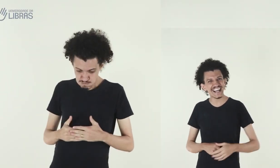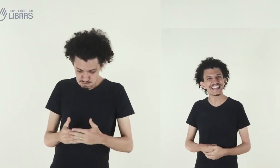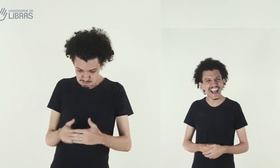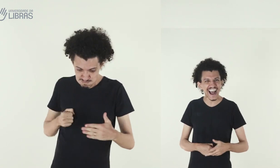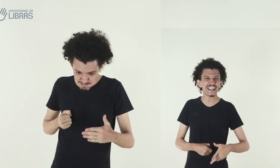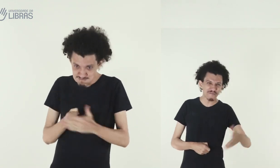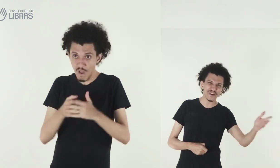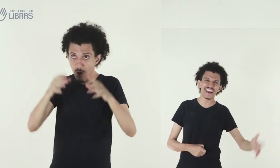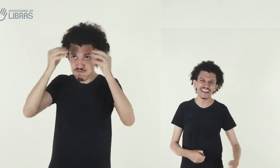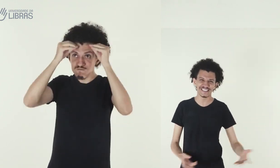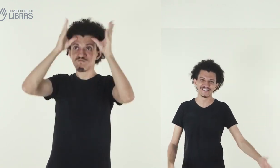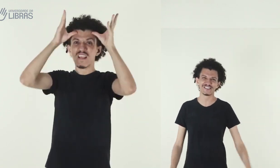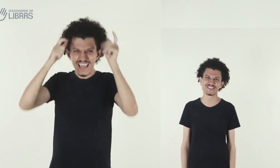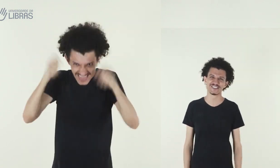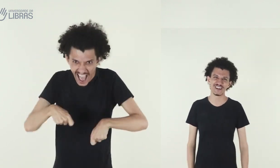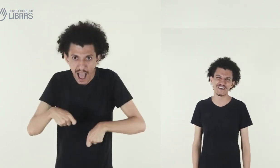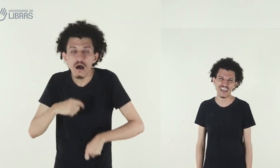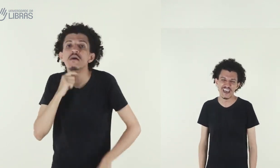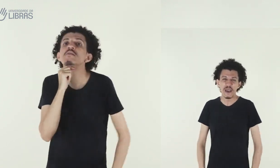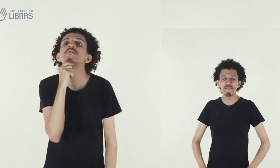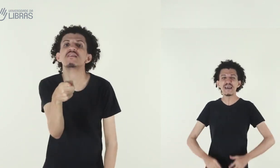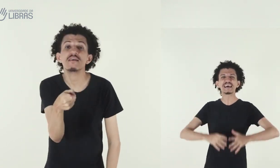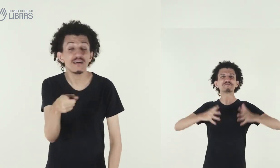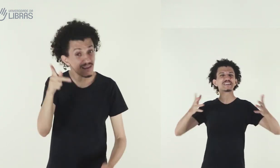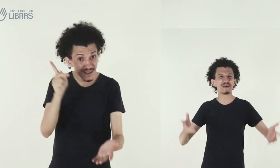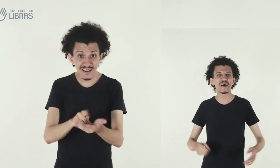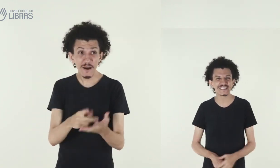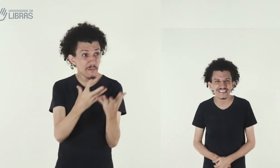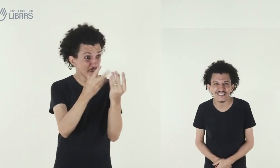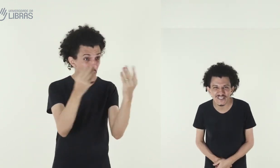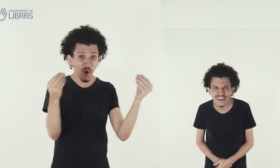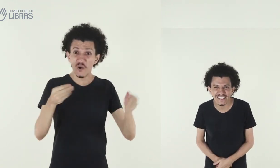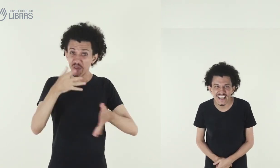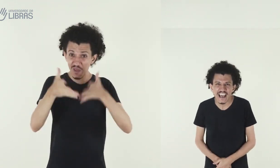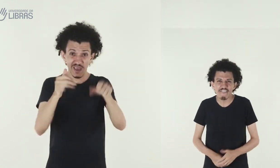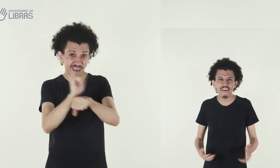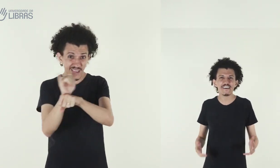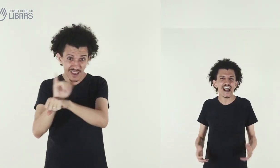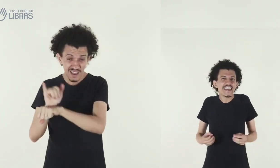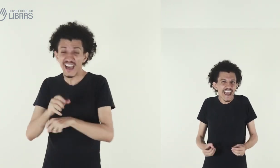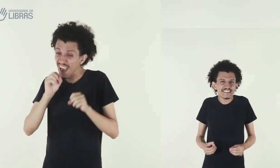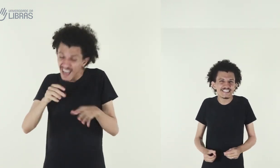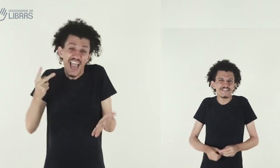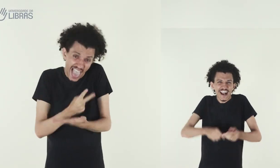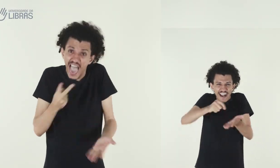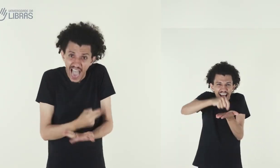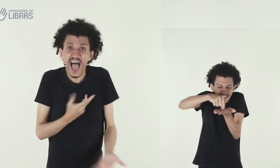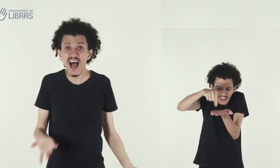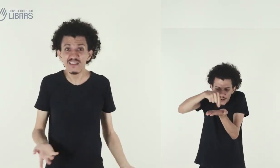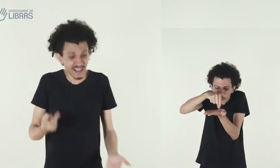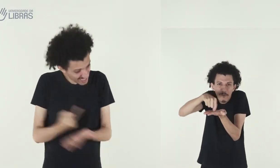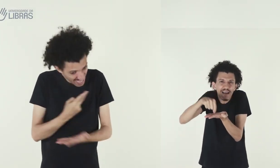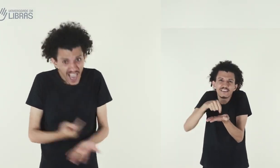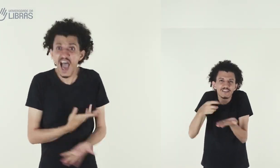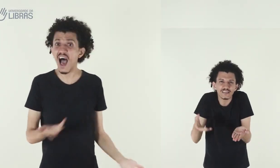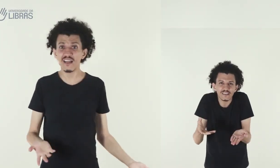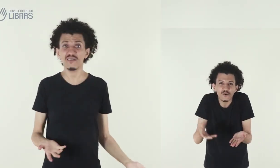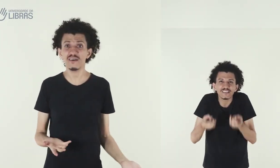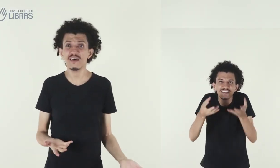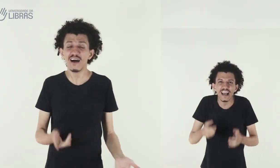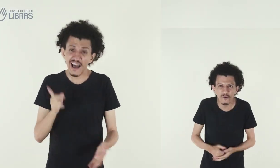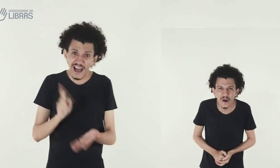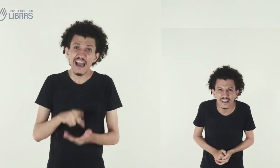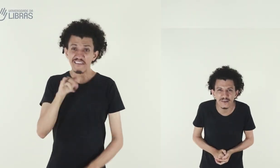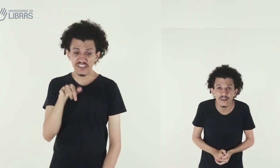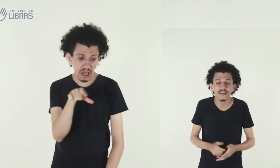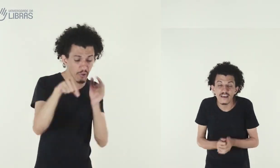sendo ensinada errada por aí nesses videozinhos também. Mesmo nas melhores intenções, vai ficar nessa de ficar catando com palitinho essas